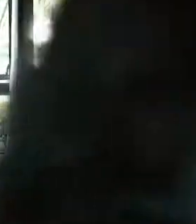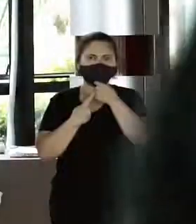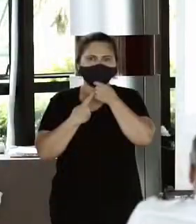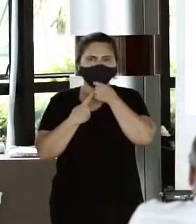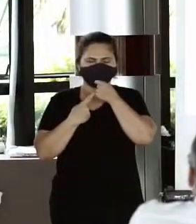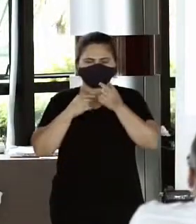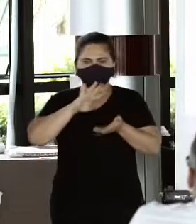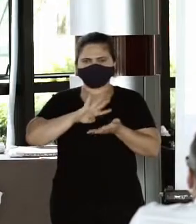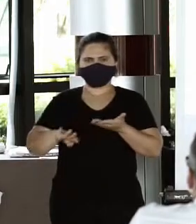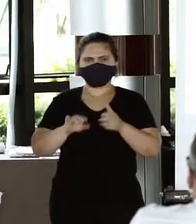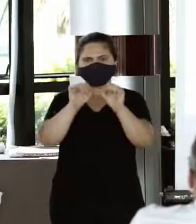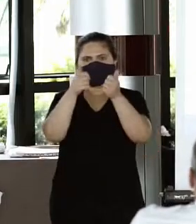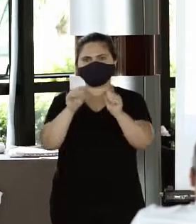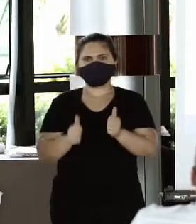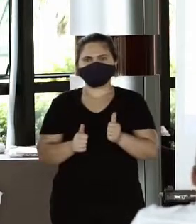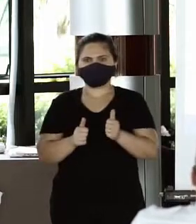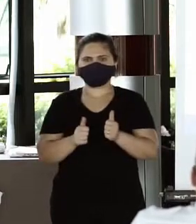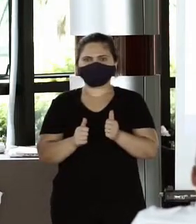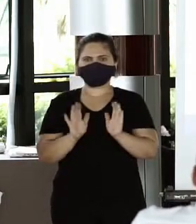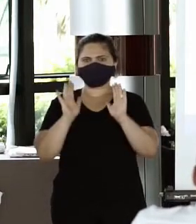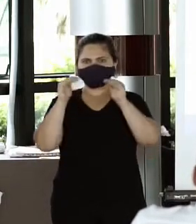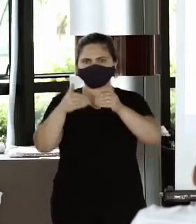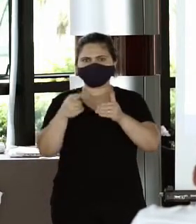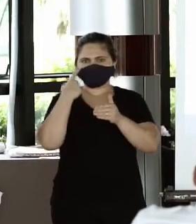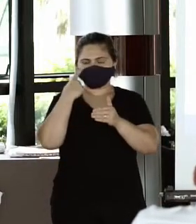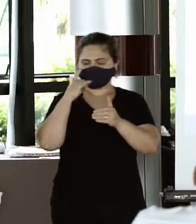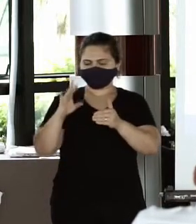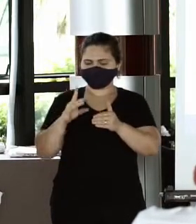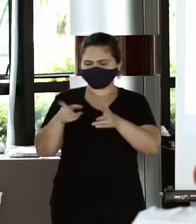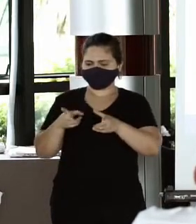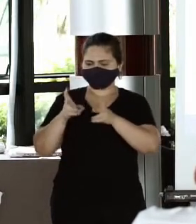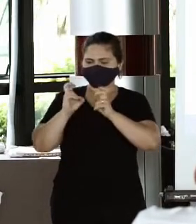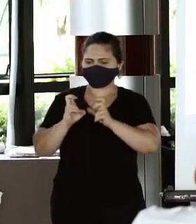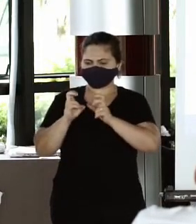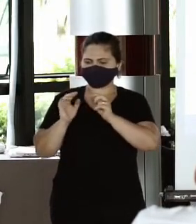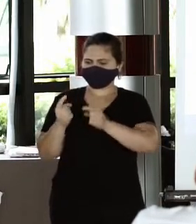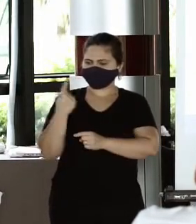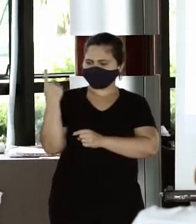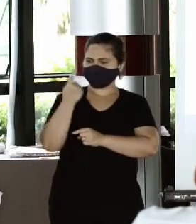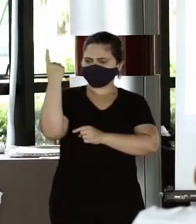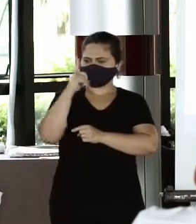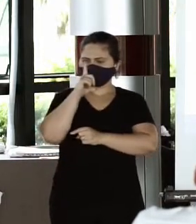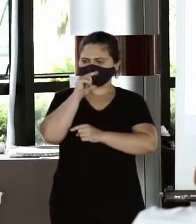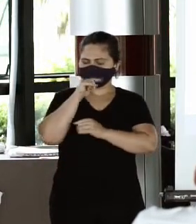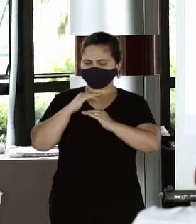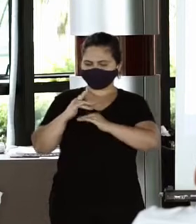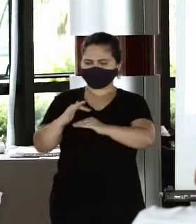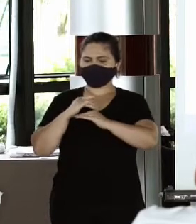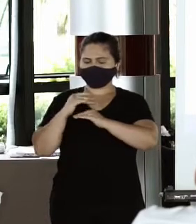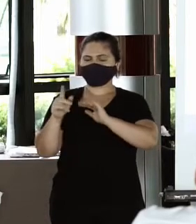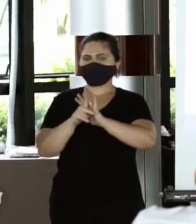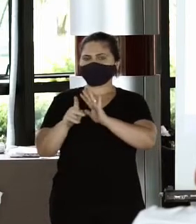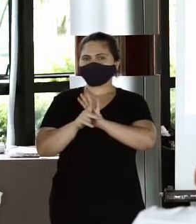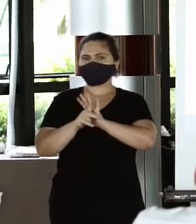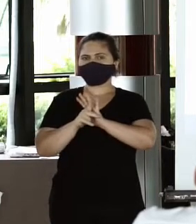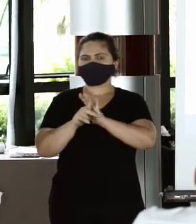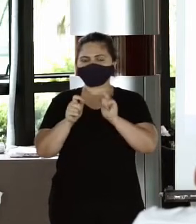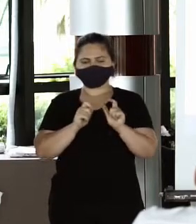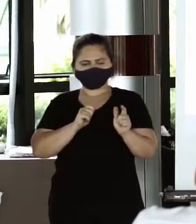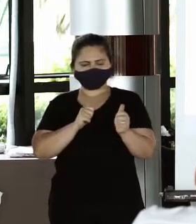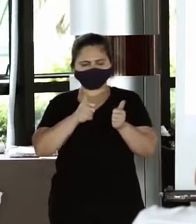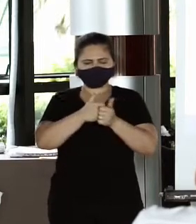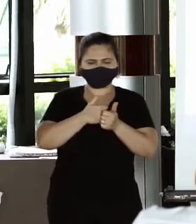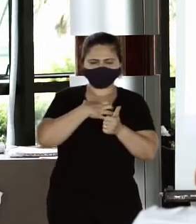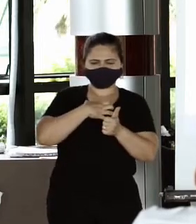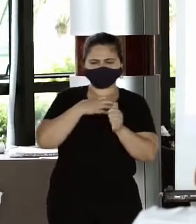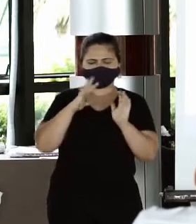tirou imagens sem foco. Olha só, perceba que a altura da água na termografia está mais de um jeito